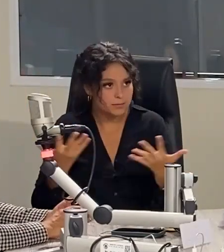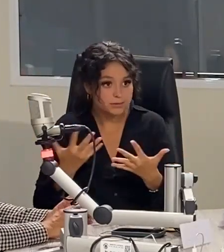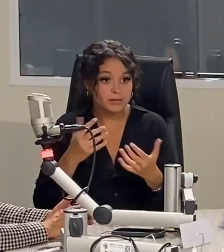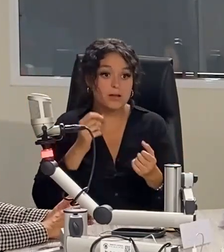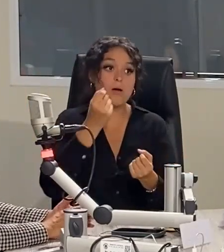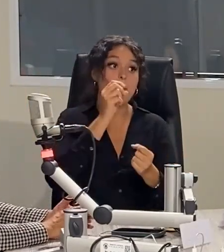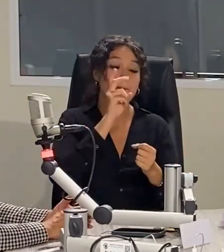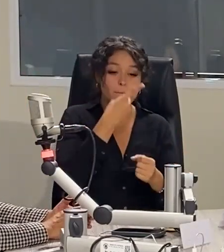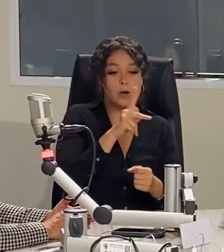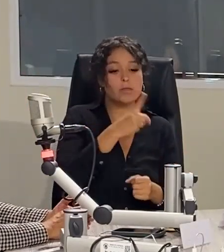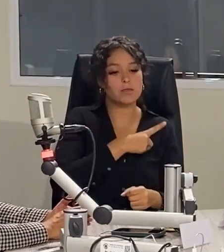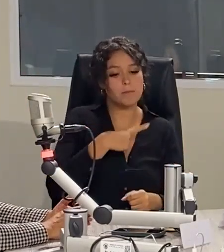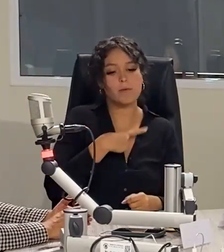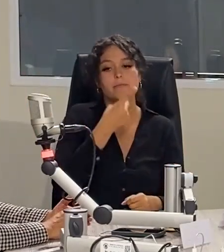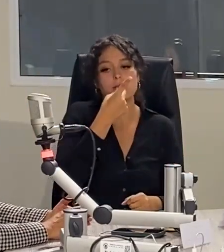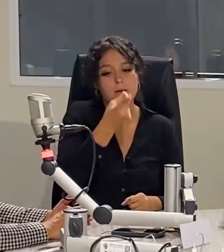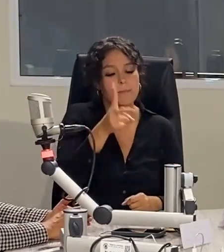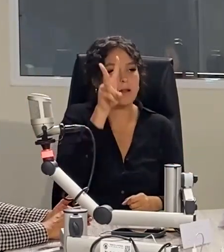estrategia,